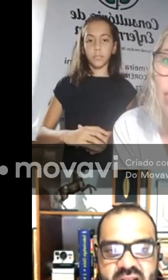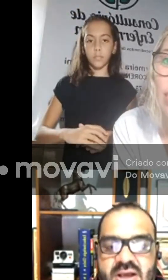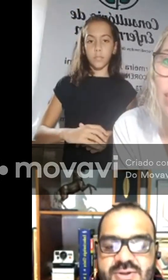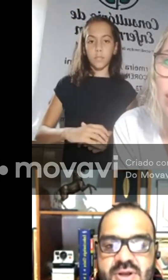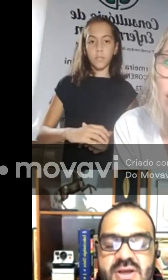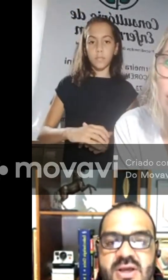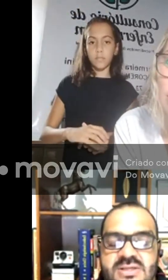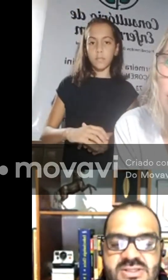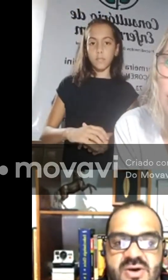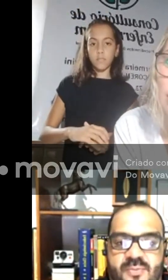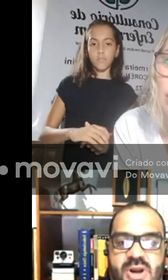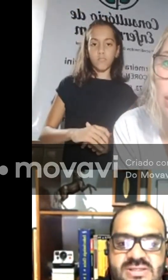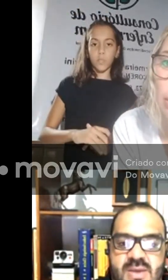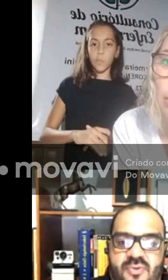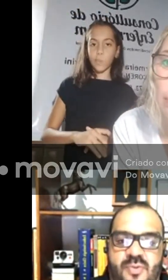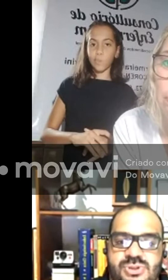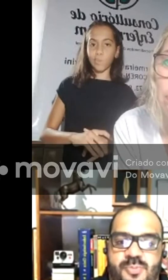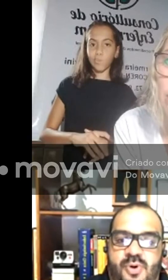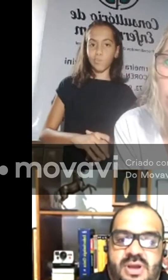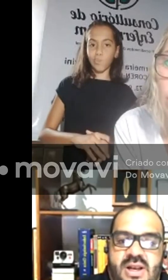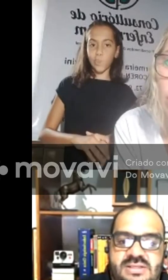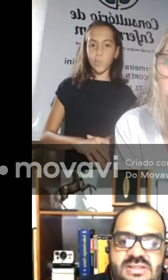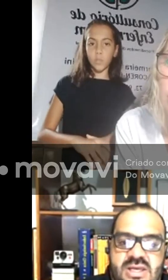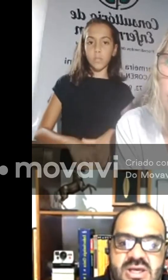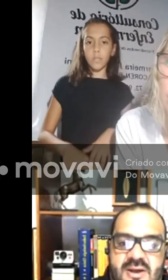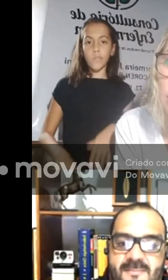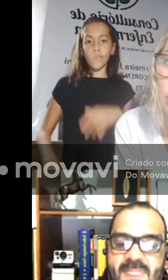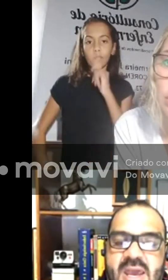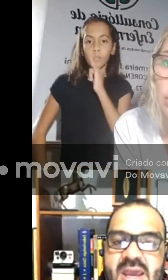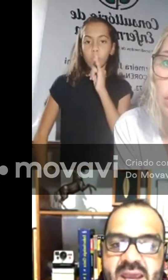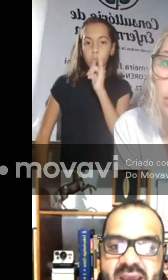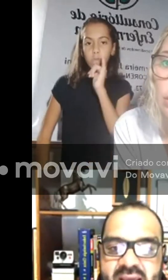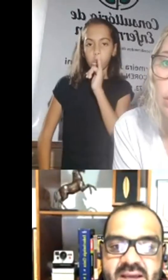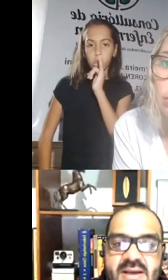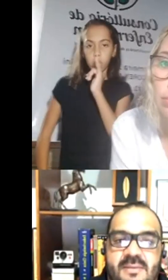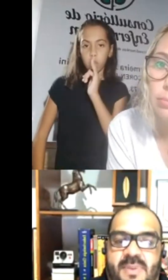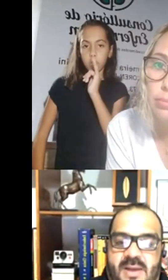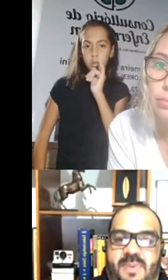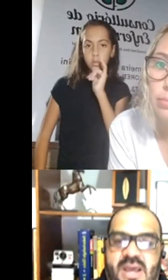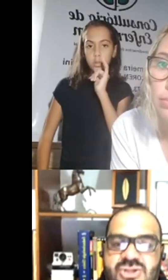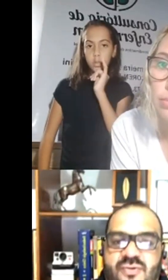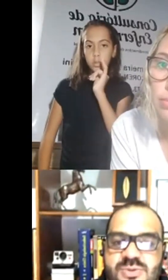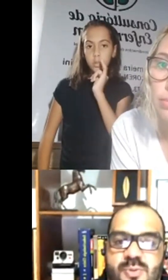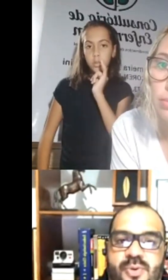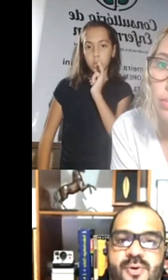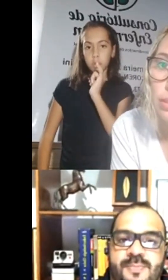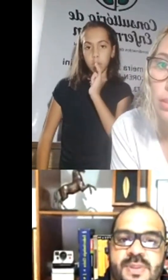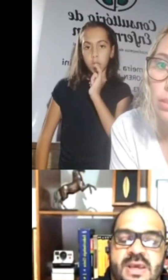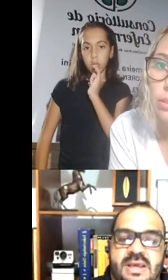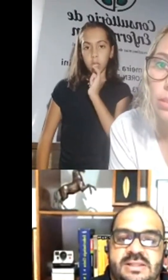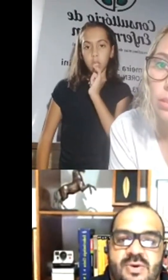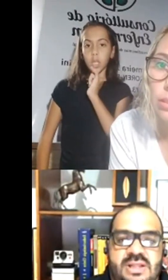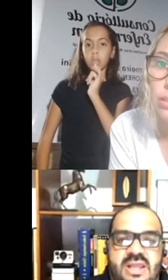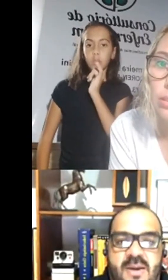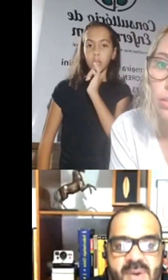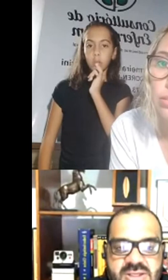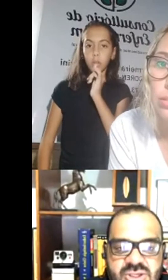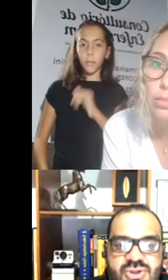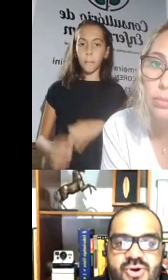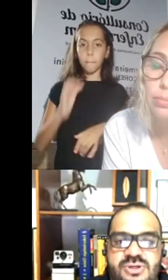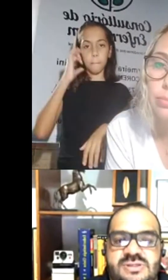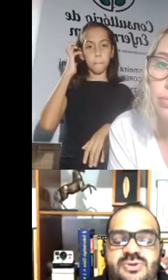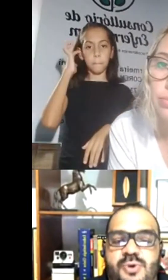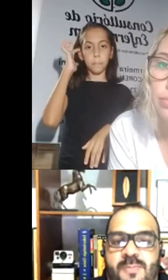está falando, né? Se, por exemplo, vamos supor que ele seja paraplégico, vamos supor. Então, ele tem a